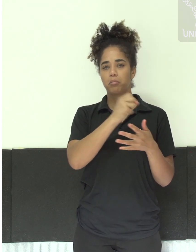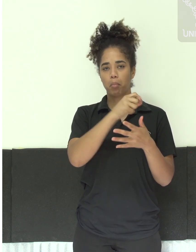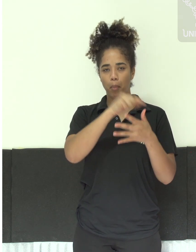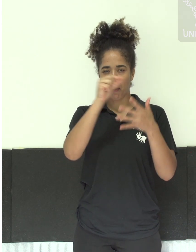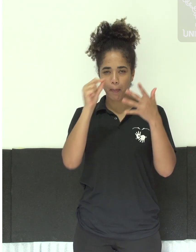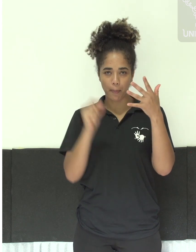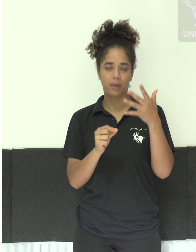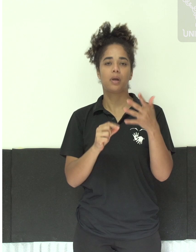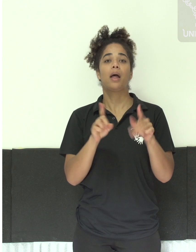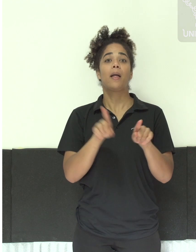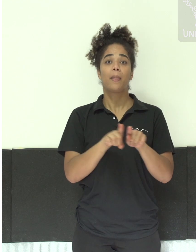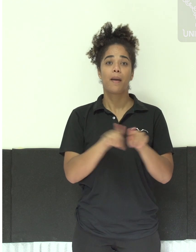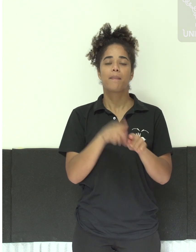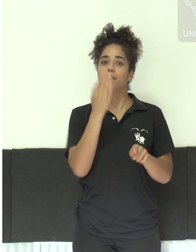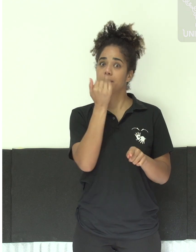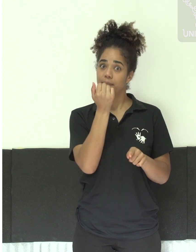medicações suficientes.